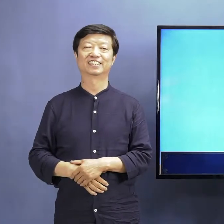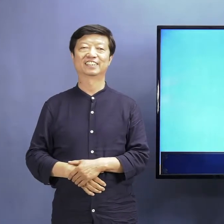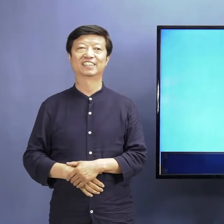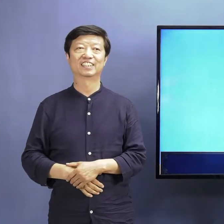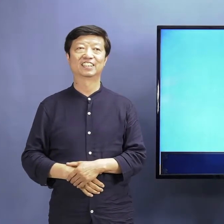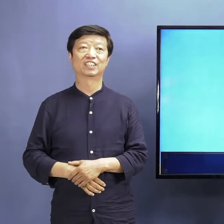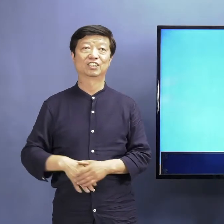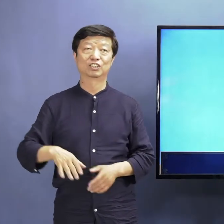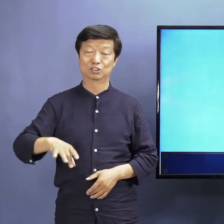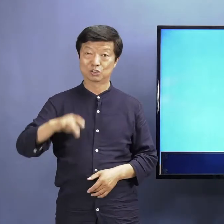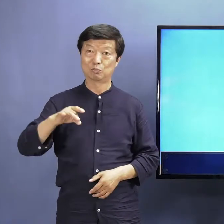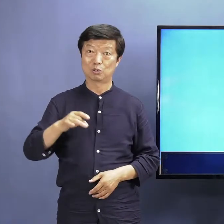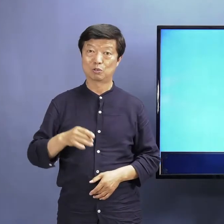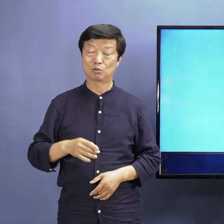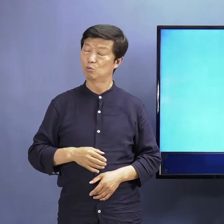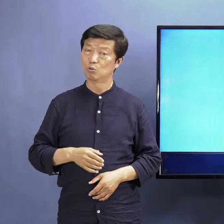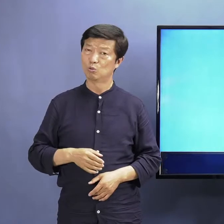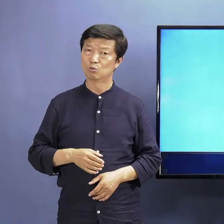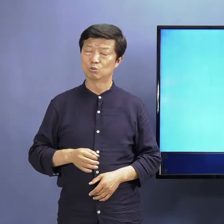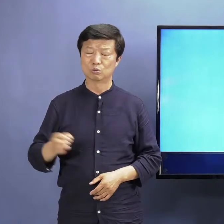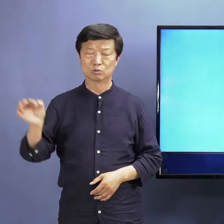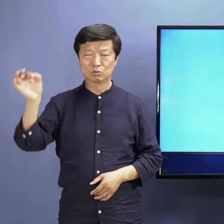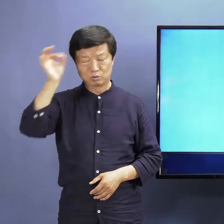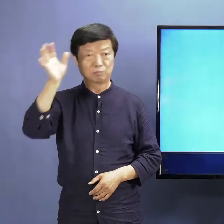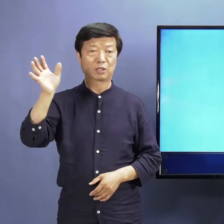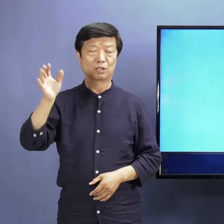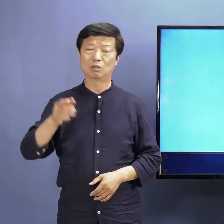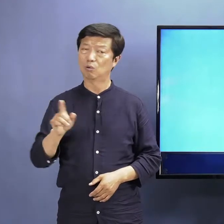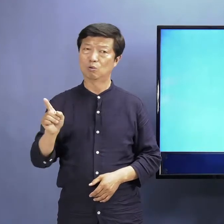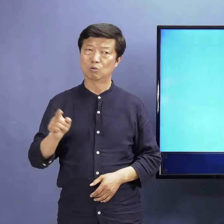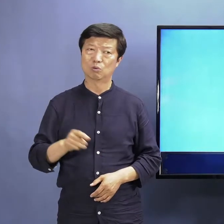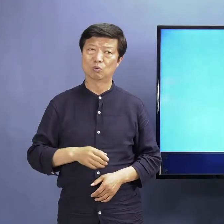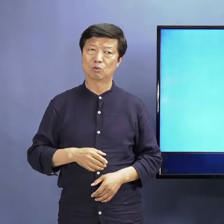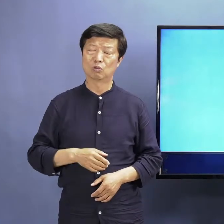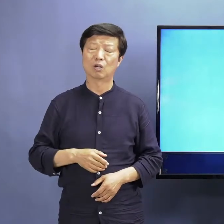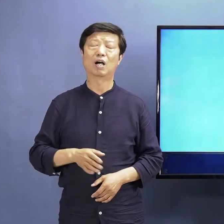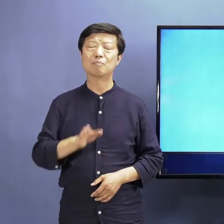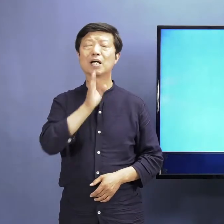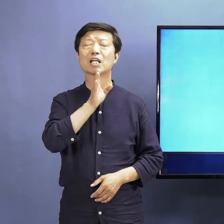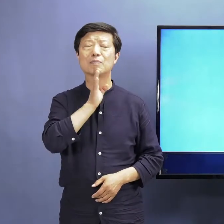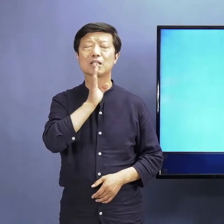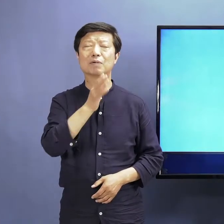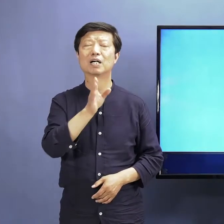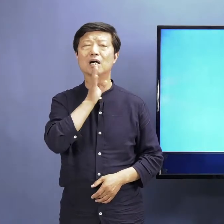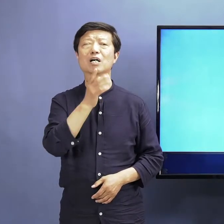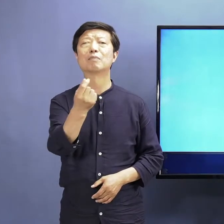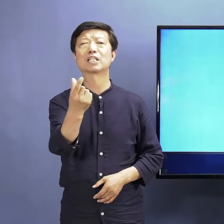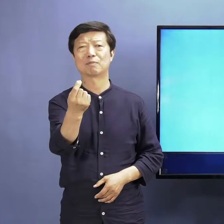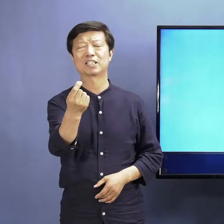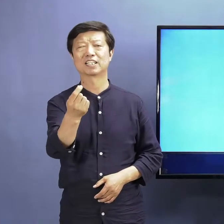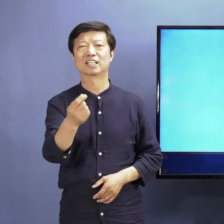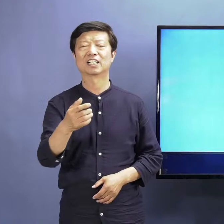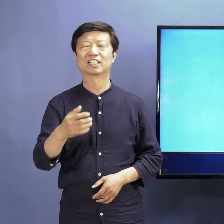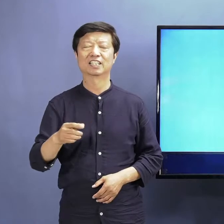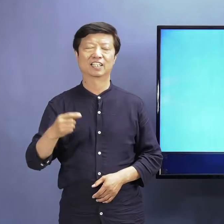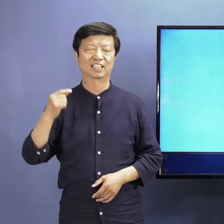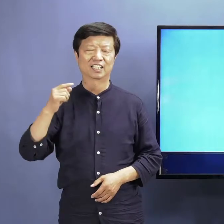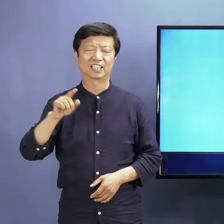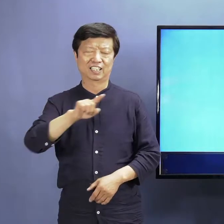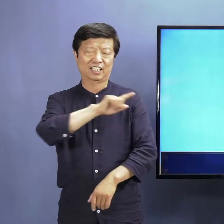처음에는 의외다 할지 모르겠는데 이내 그렇지. 그렇죠. 가장 아름다운 단어가 어머니,